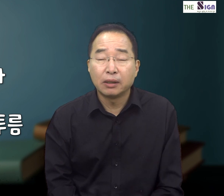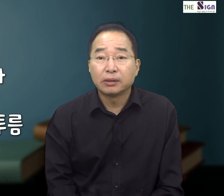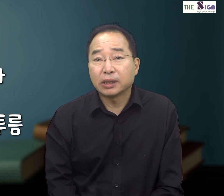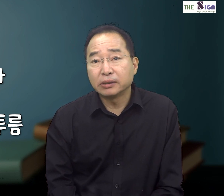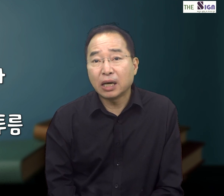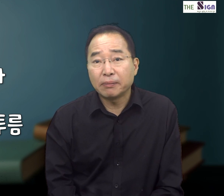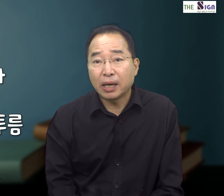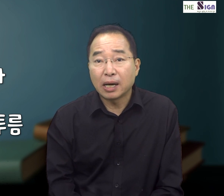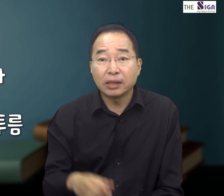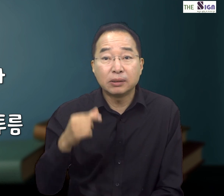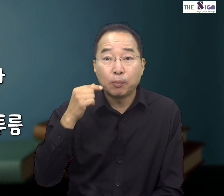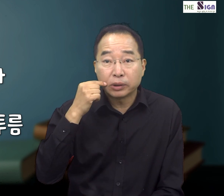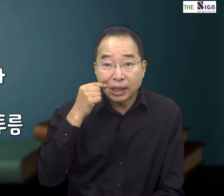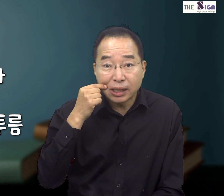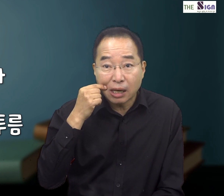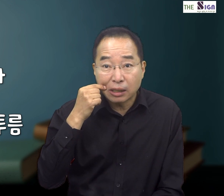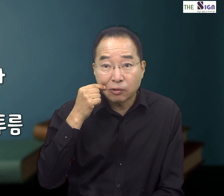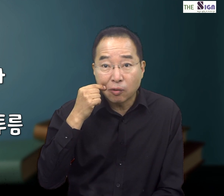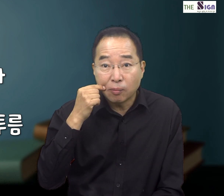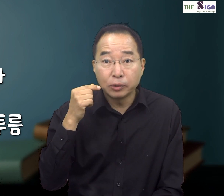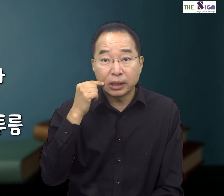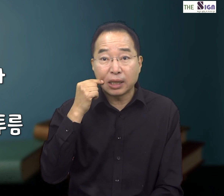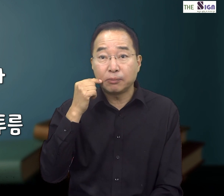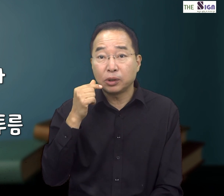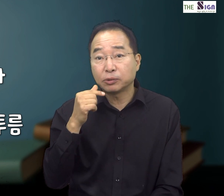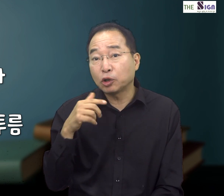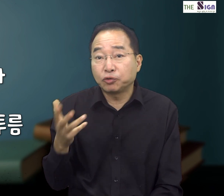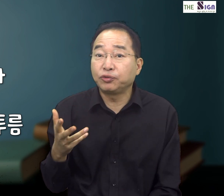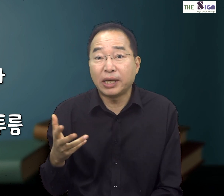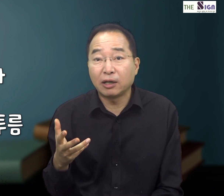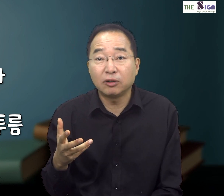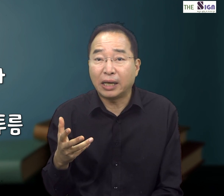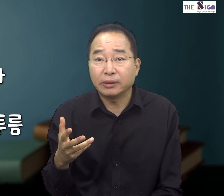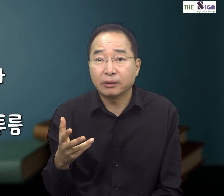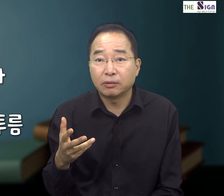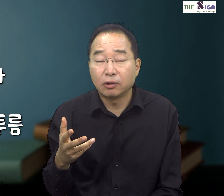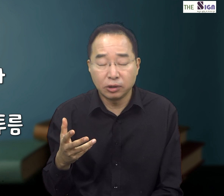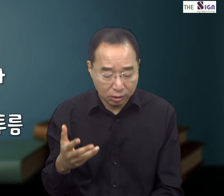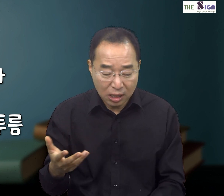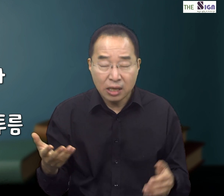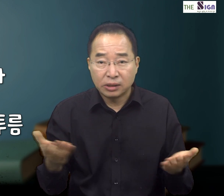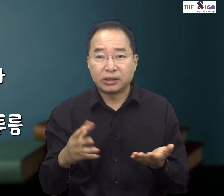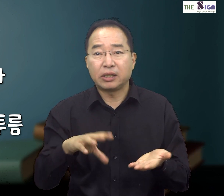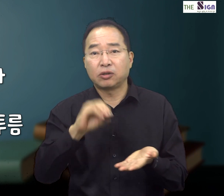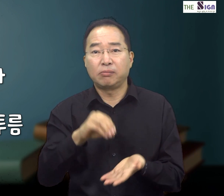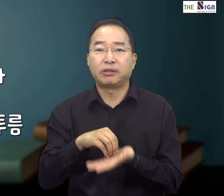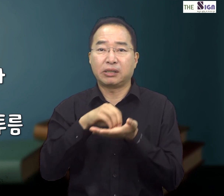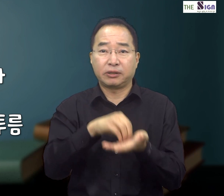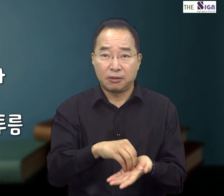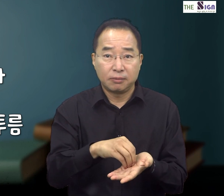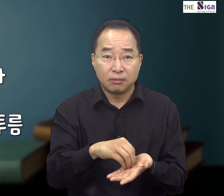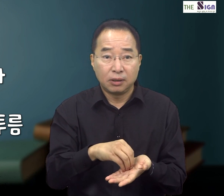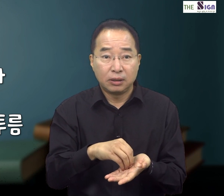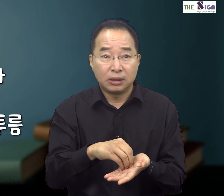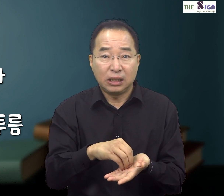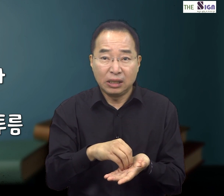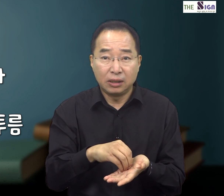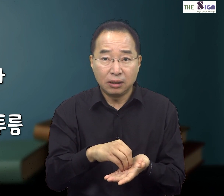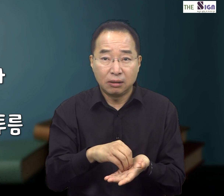자, 그 다음에 아까 이제 못하다가 있고, 못하다는 뭐냐면 서투르다는 건 아니에요. 어떤 직장에 처음 들어왔어. 일을